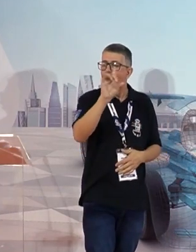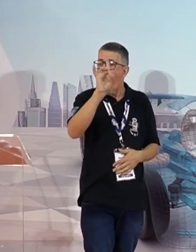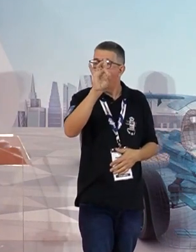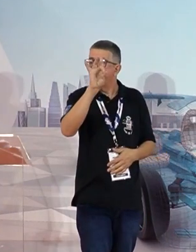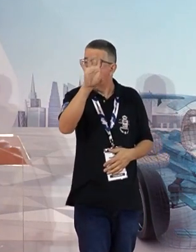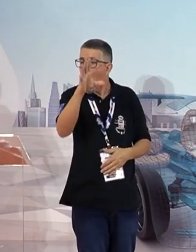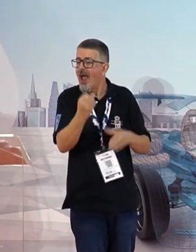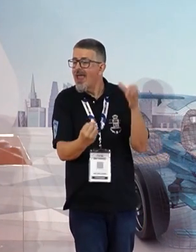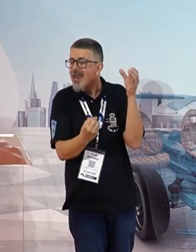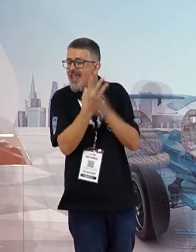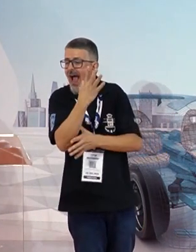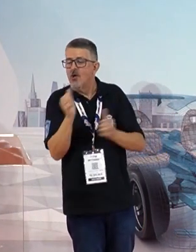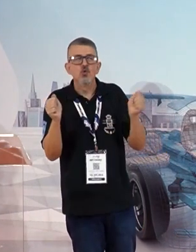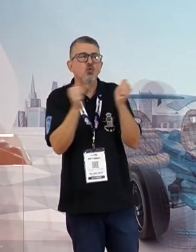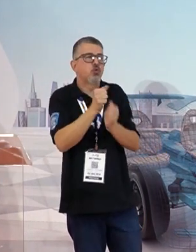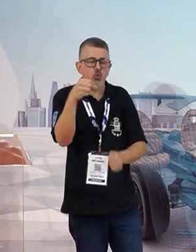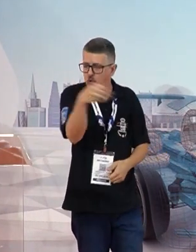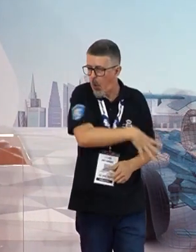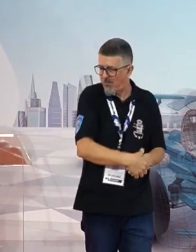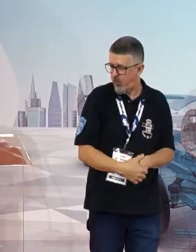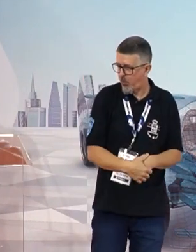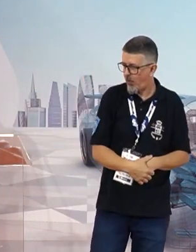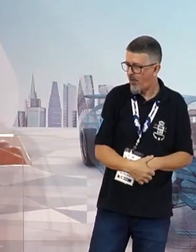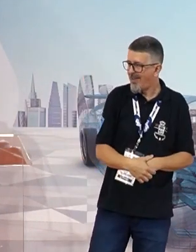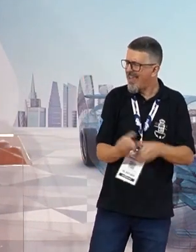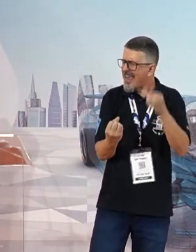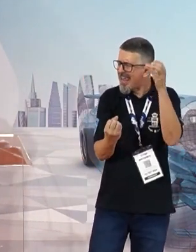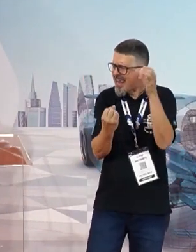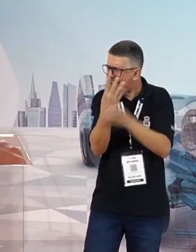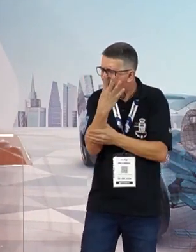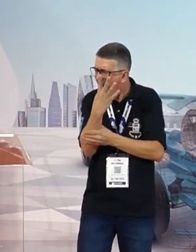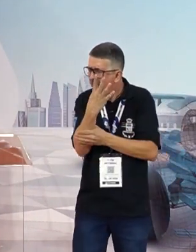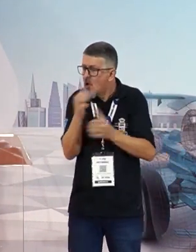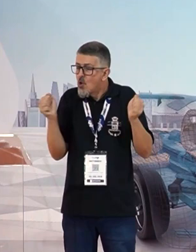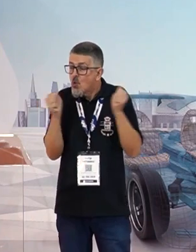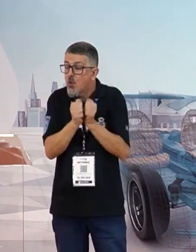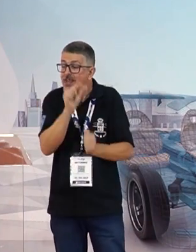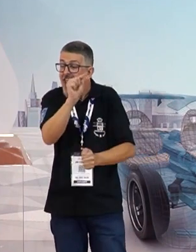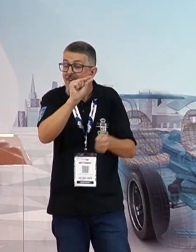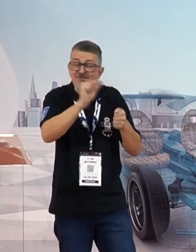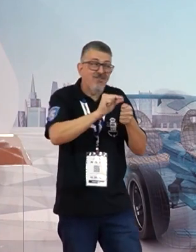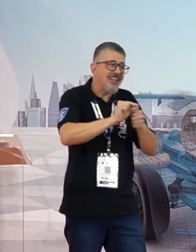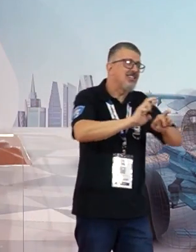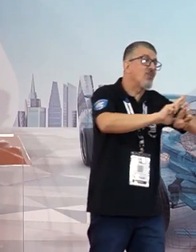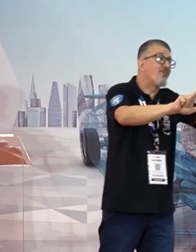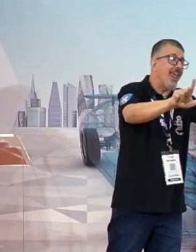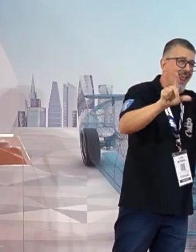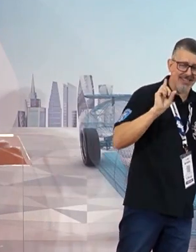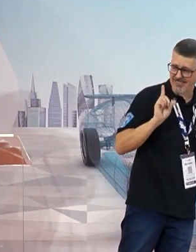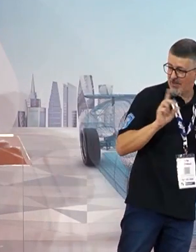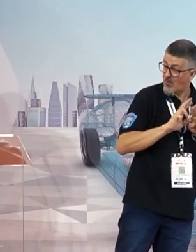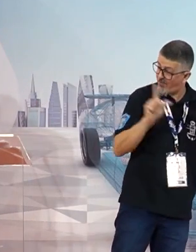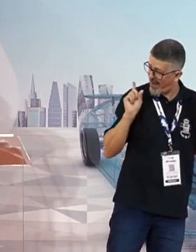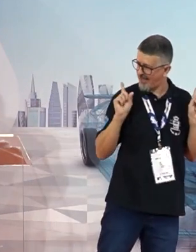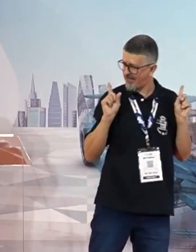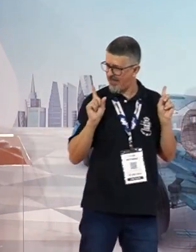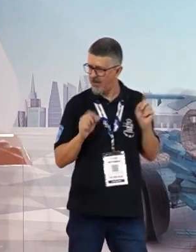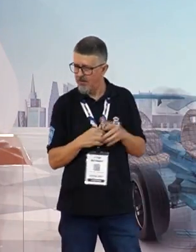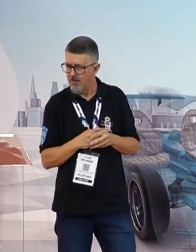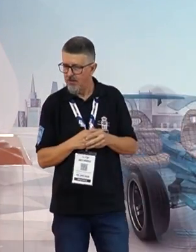inovação não é só criar algo novo é criar algo que faça diferença ele